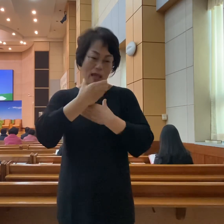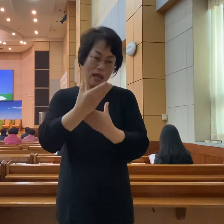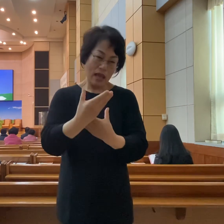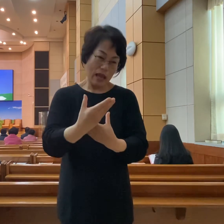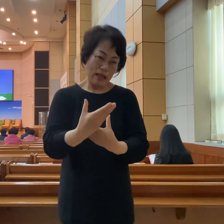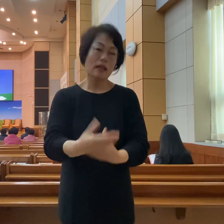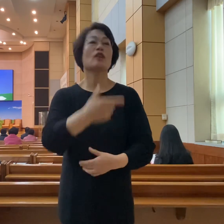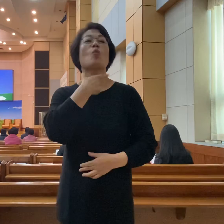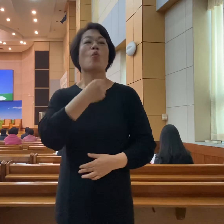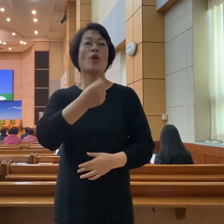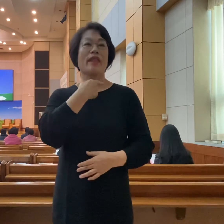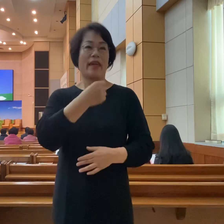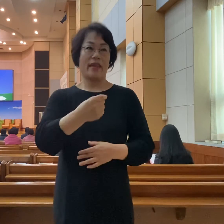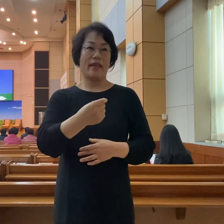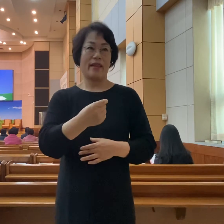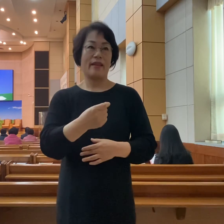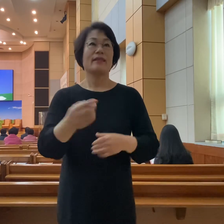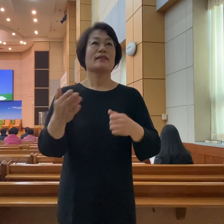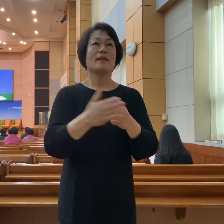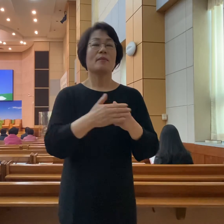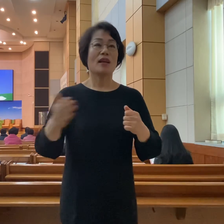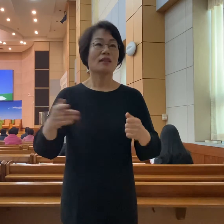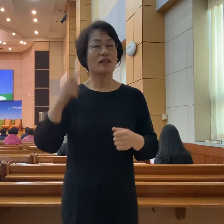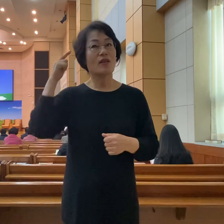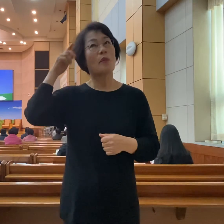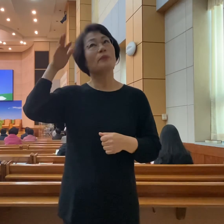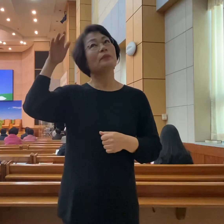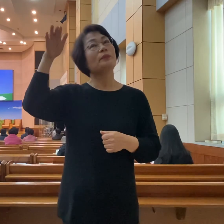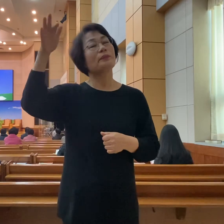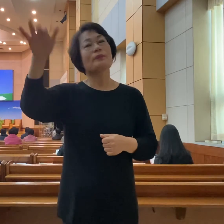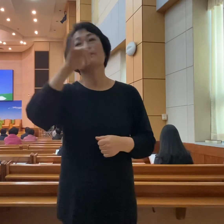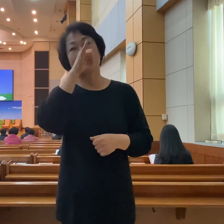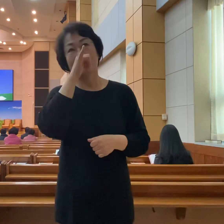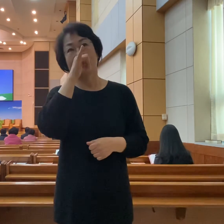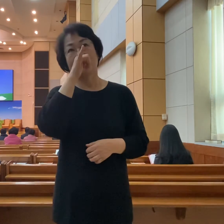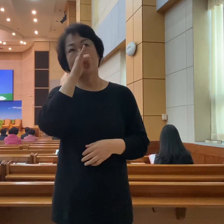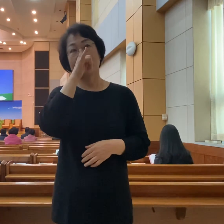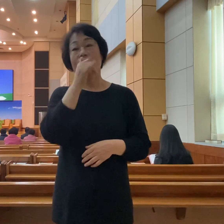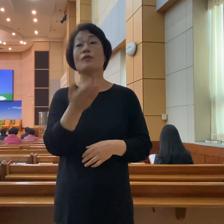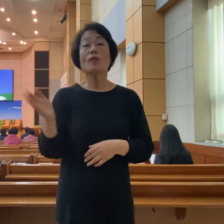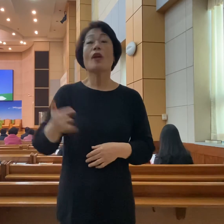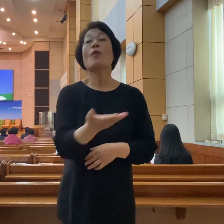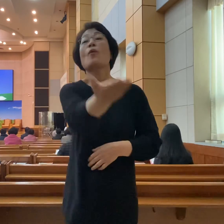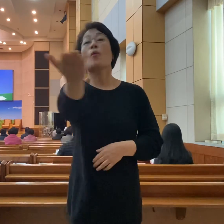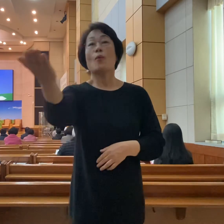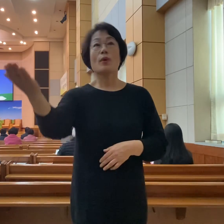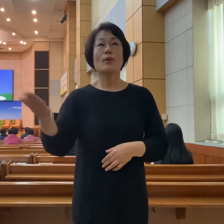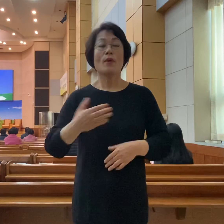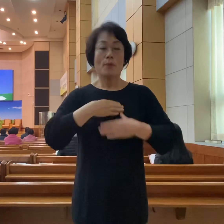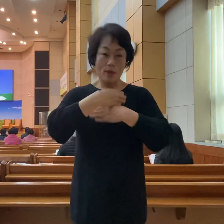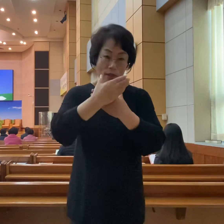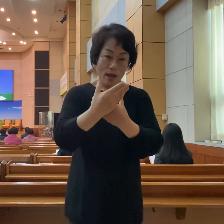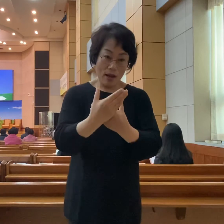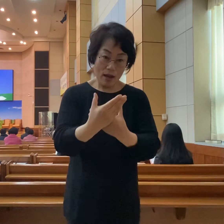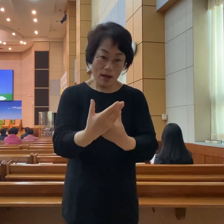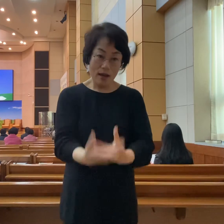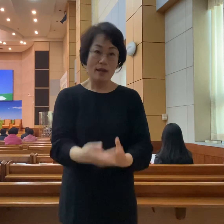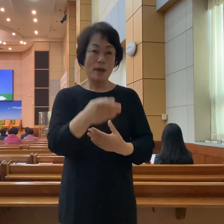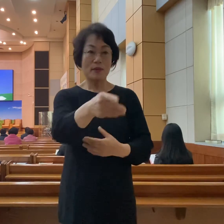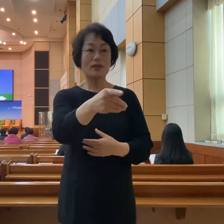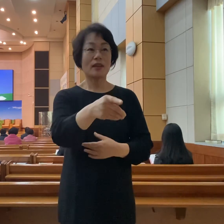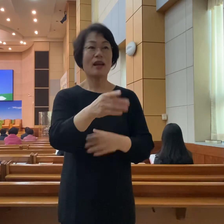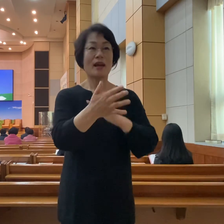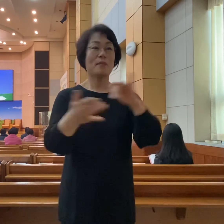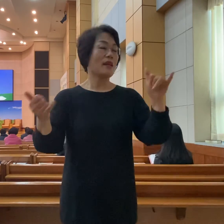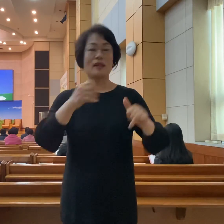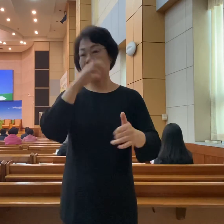원하고 그래서 그걸 추구하지 않습니까? 그런데 여러분 편안하게만 하면 그 사람이 정상적인